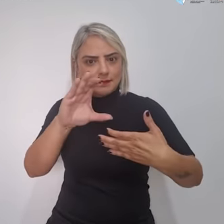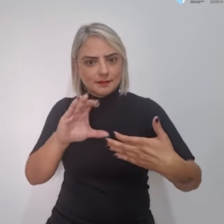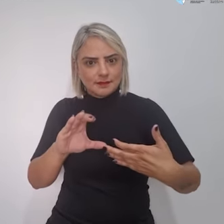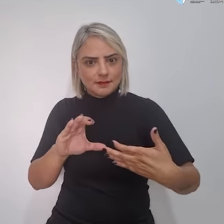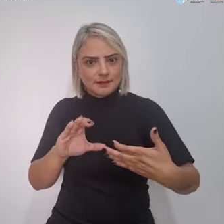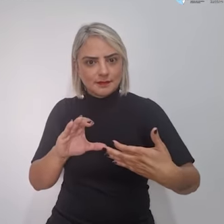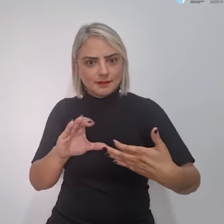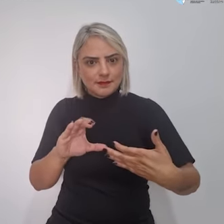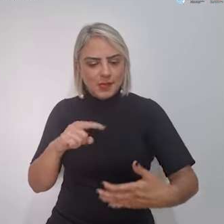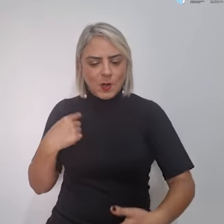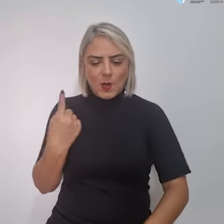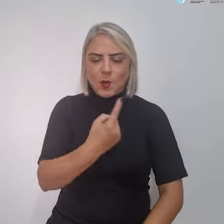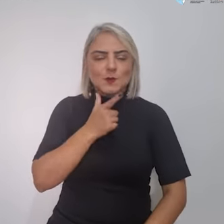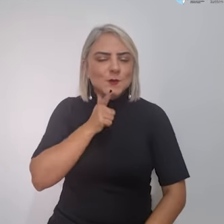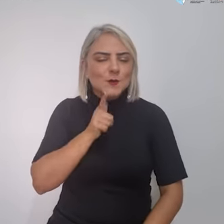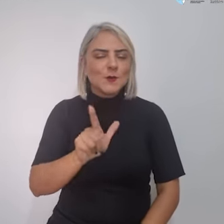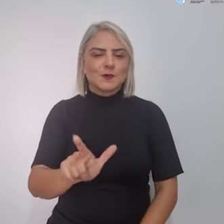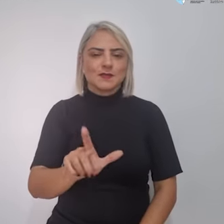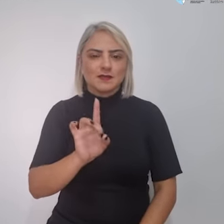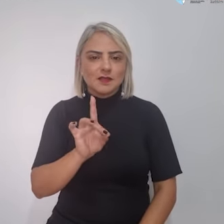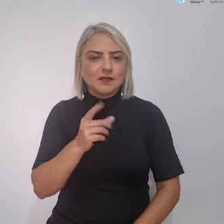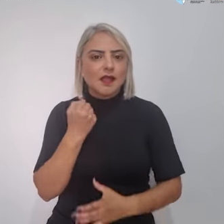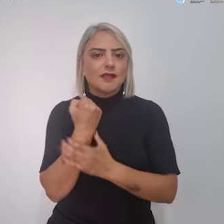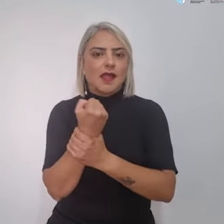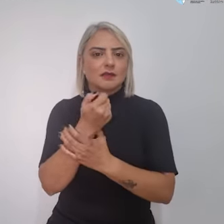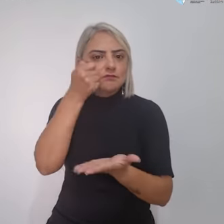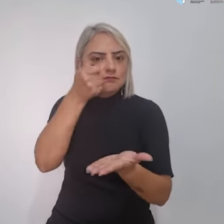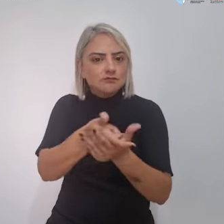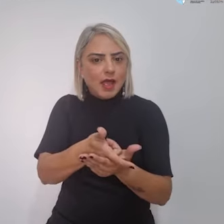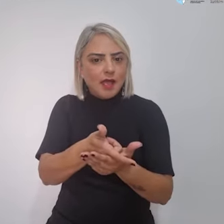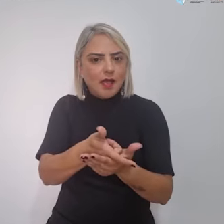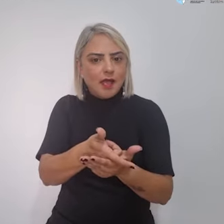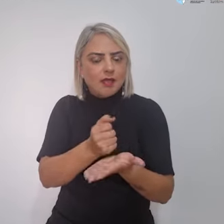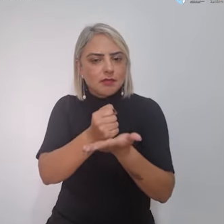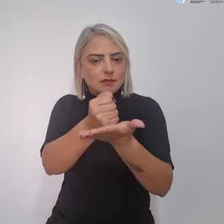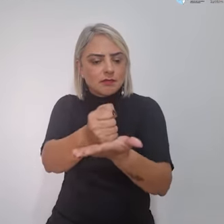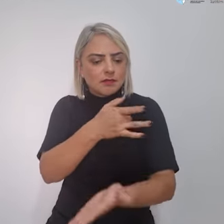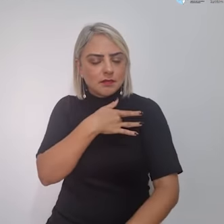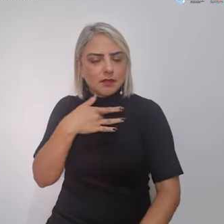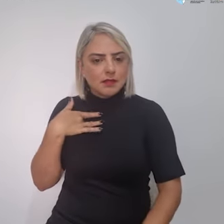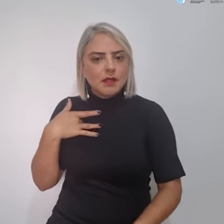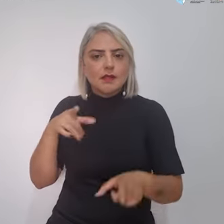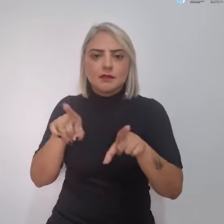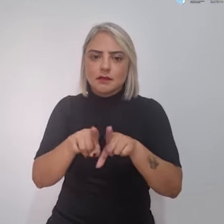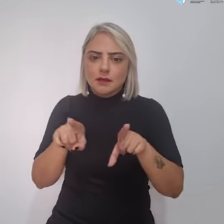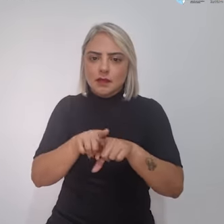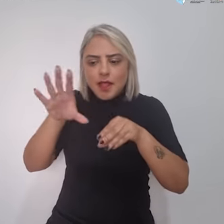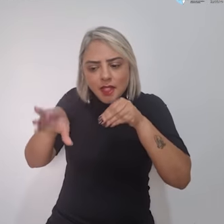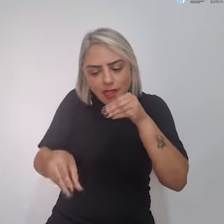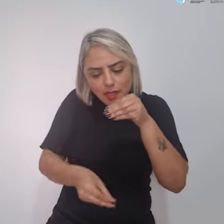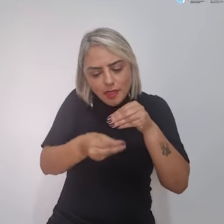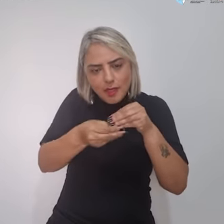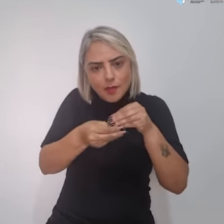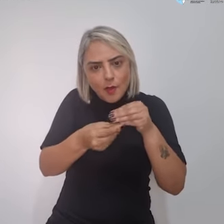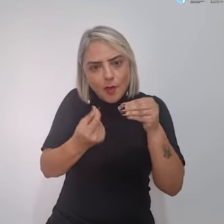Nós conseguimos não só manter o pagamento do auxílio saúde, como também incorporar o valor integral